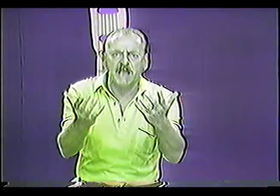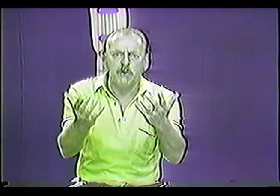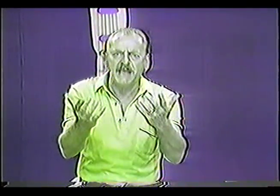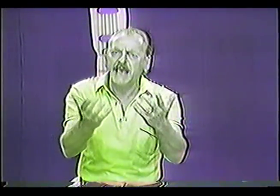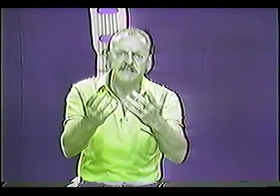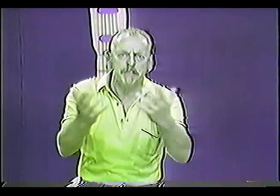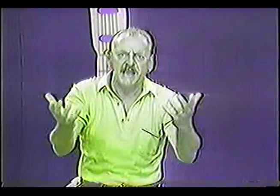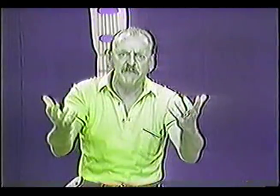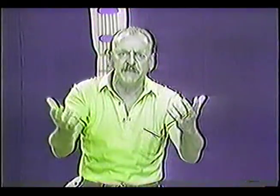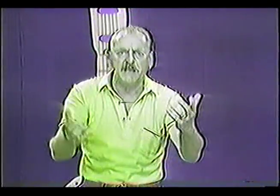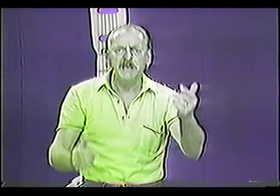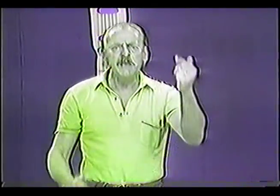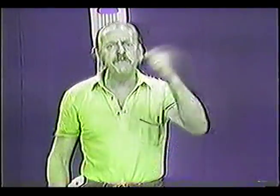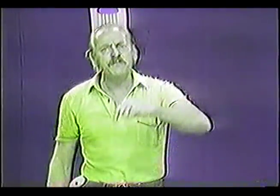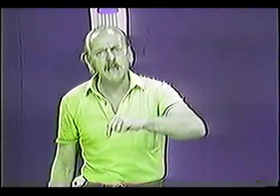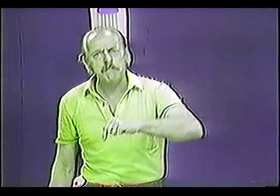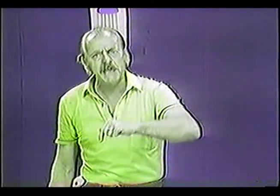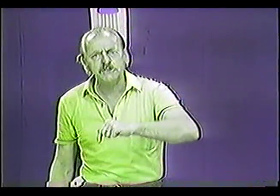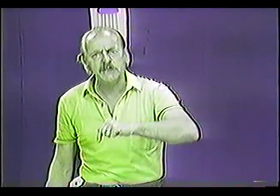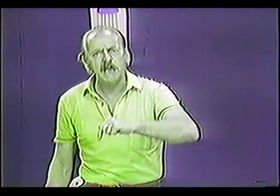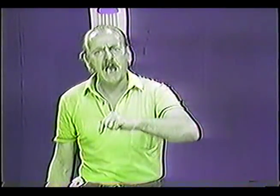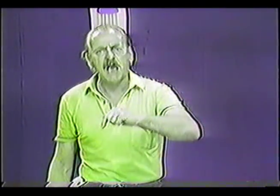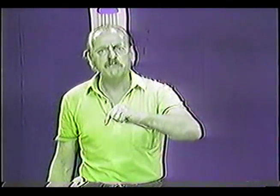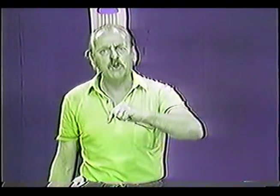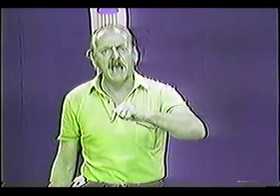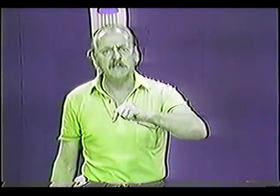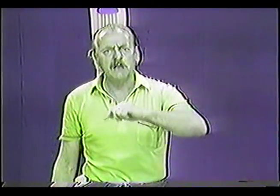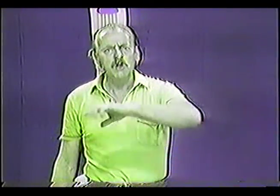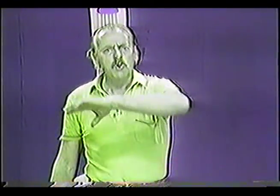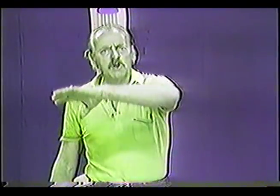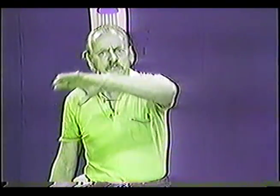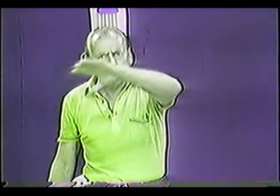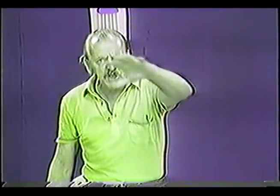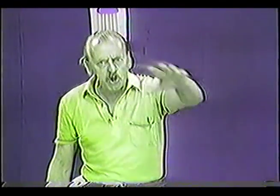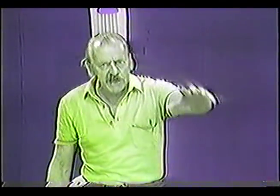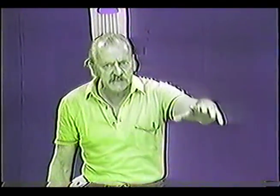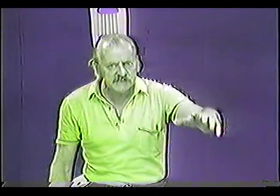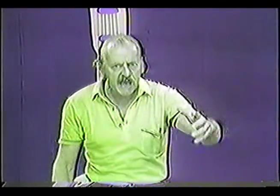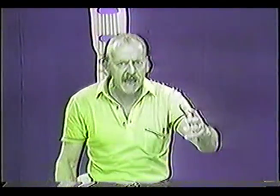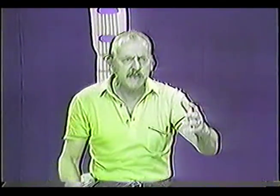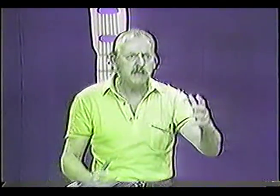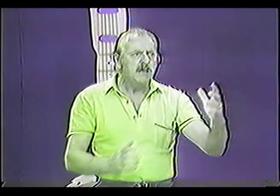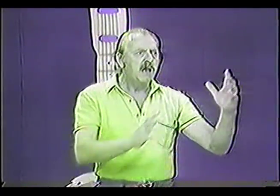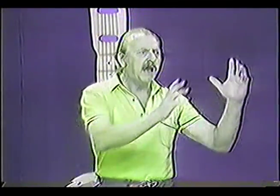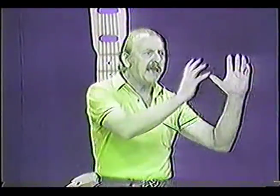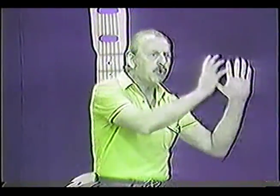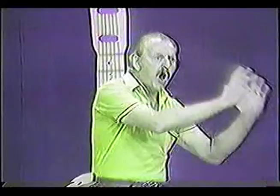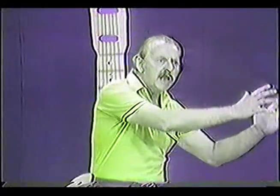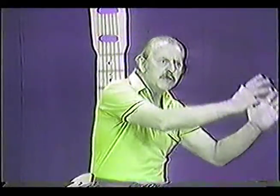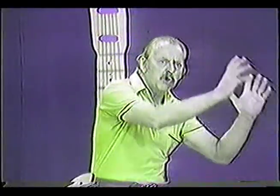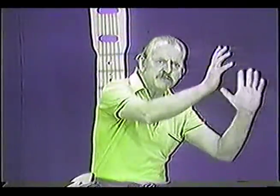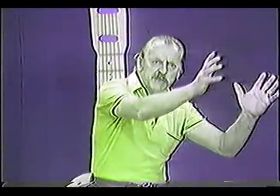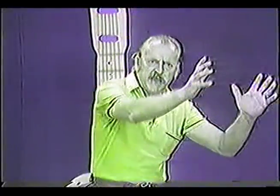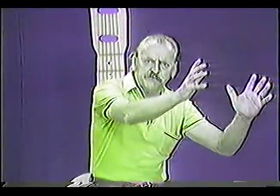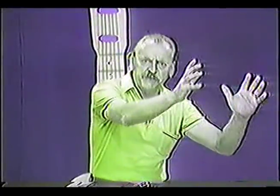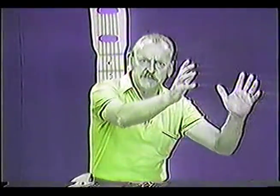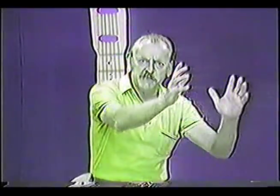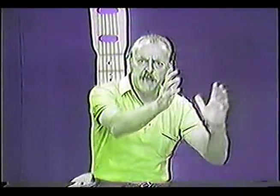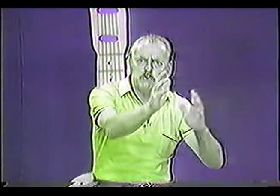Natal. É essa maravilha. E finalmente a alvorada. Os foliões saem, recolhem os três cesteiros